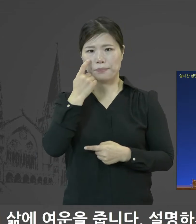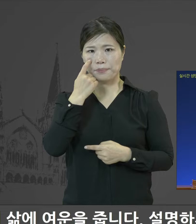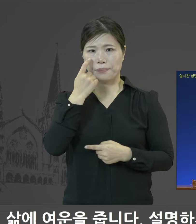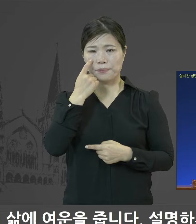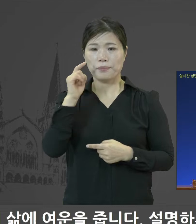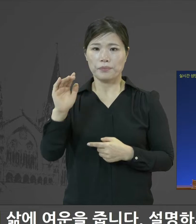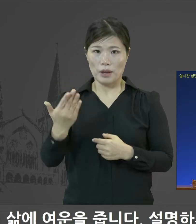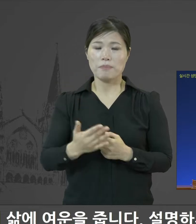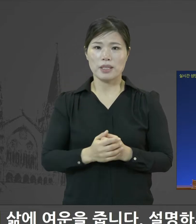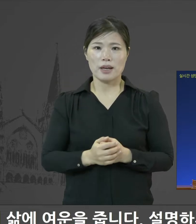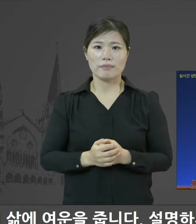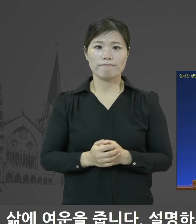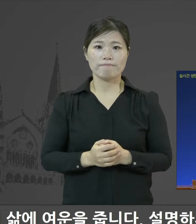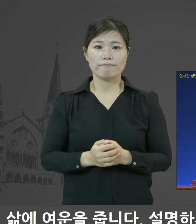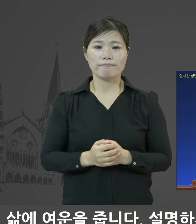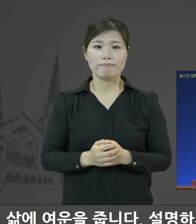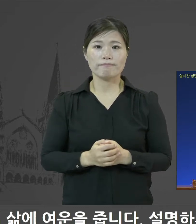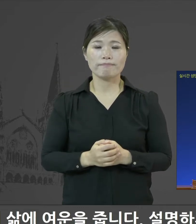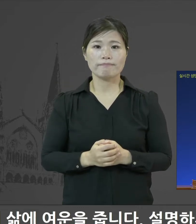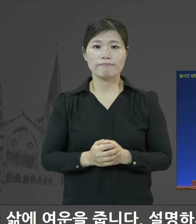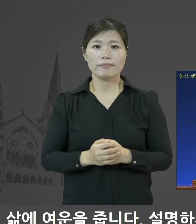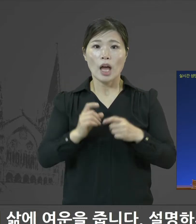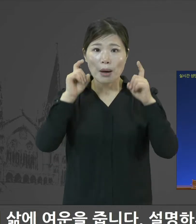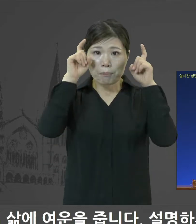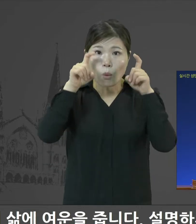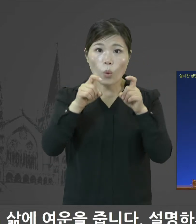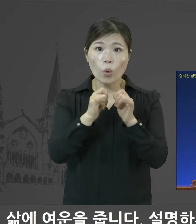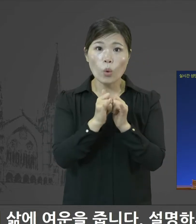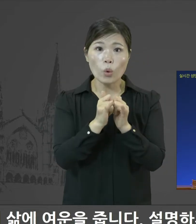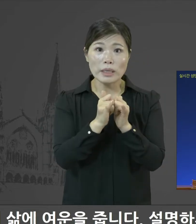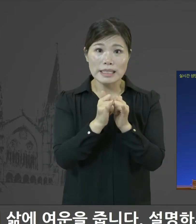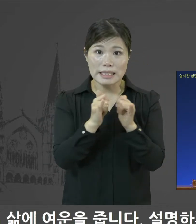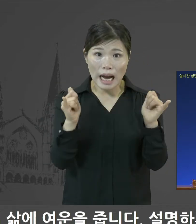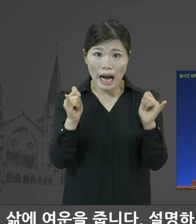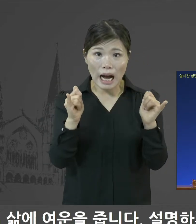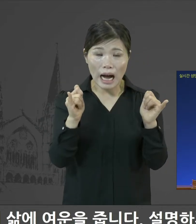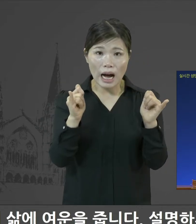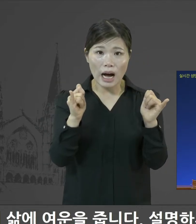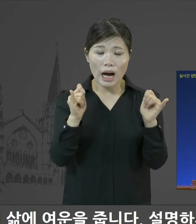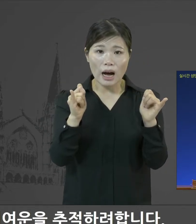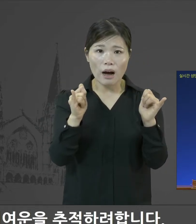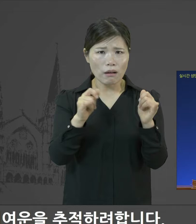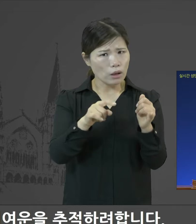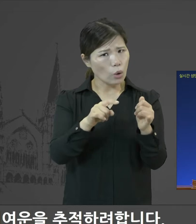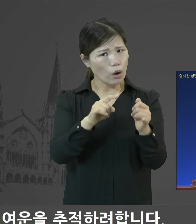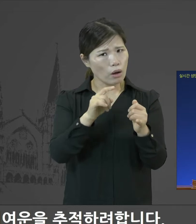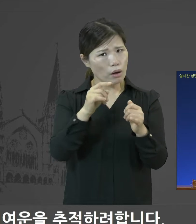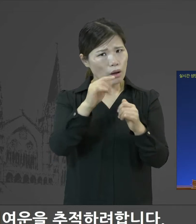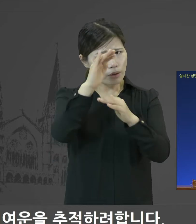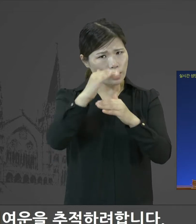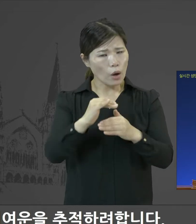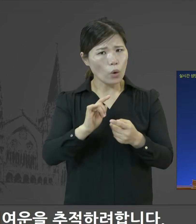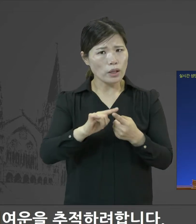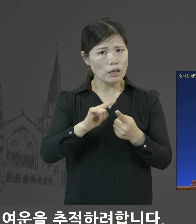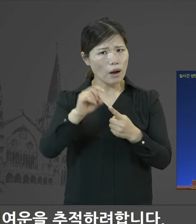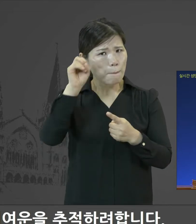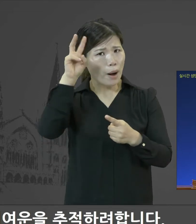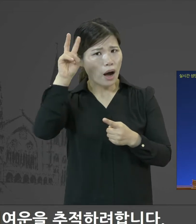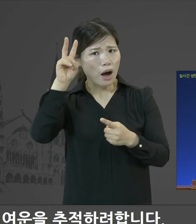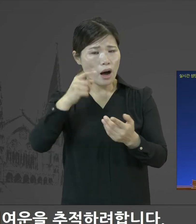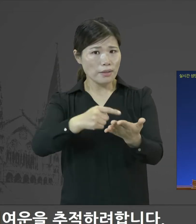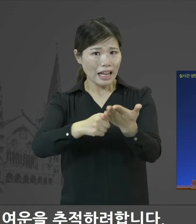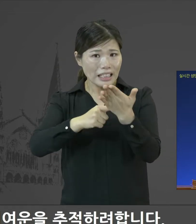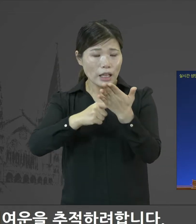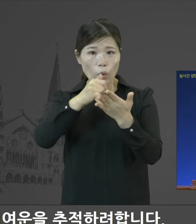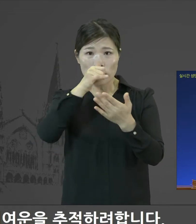것으로 삼아 보려고 합니다. 이 목자들은 참 갑자기 나타났는데 미미한 인물들이 틀림이 없었습니다.